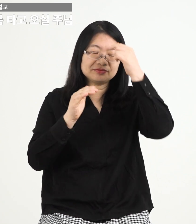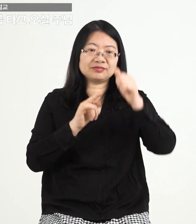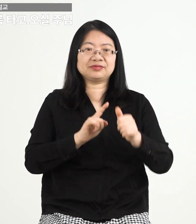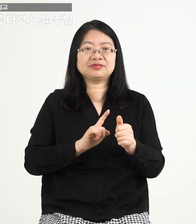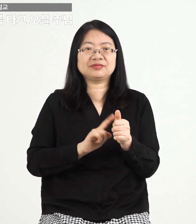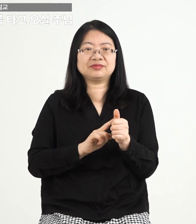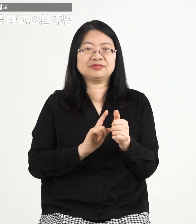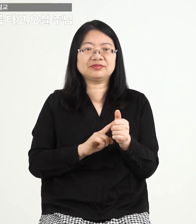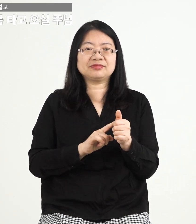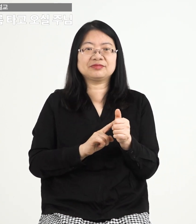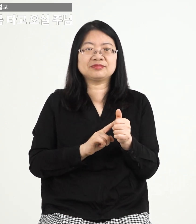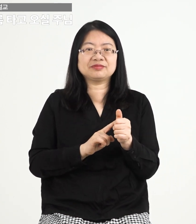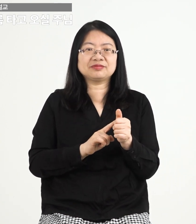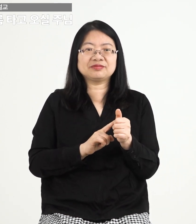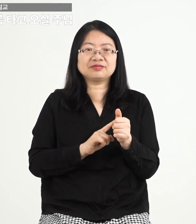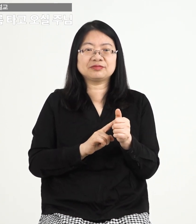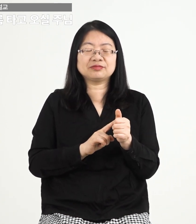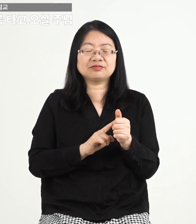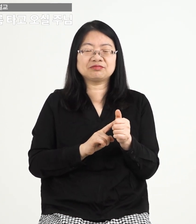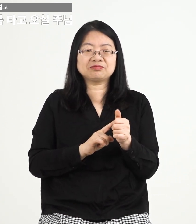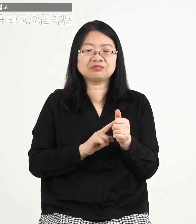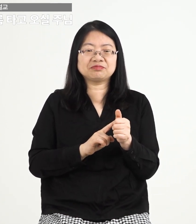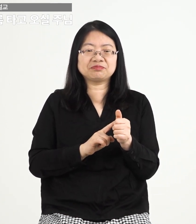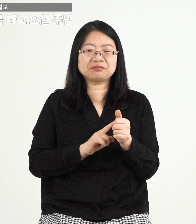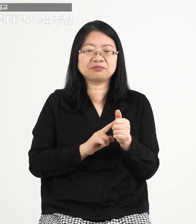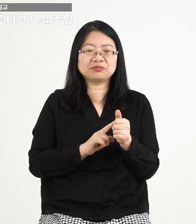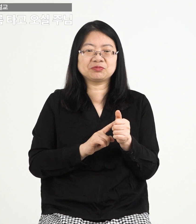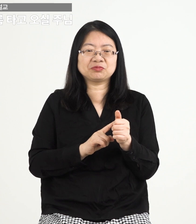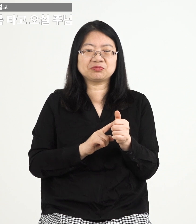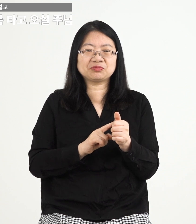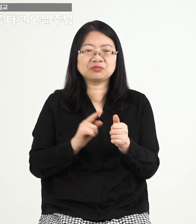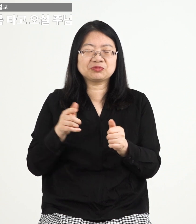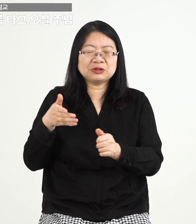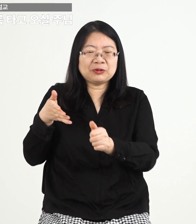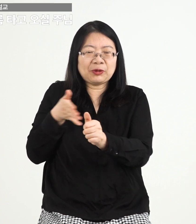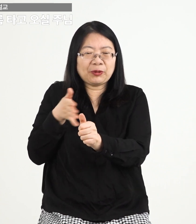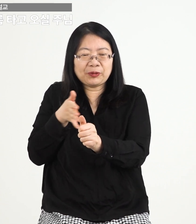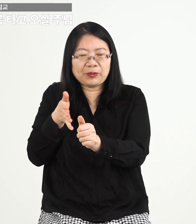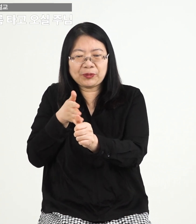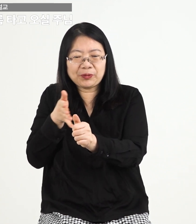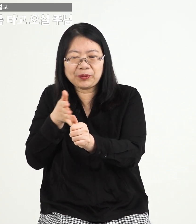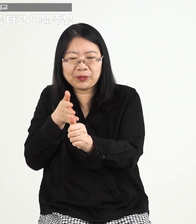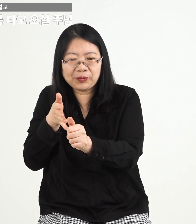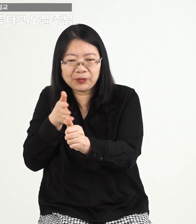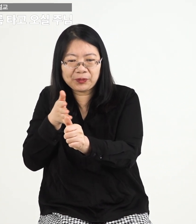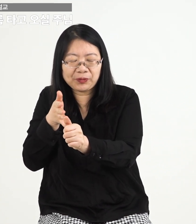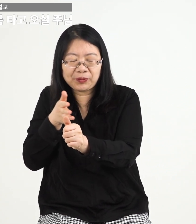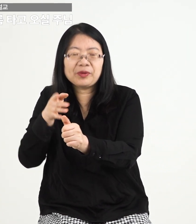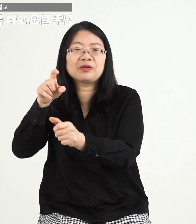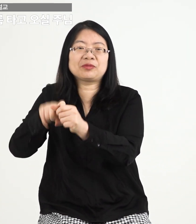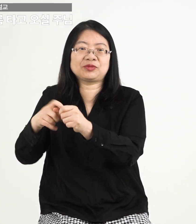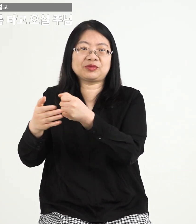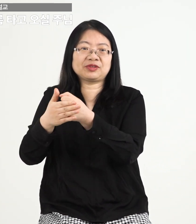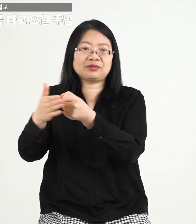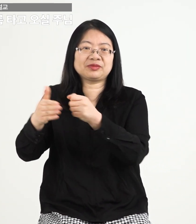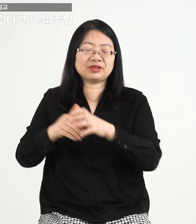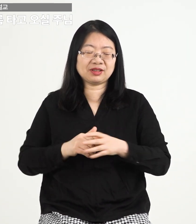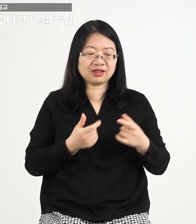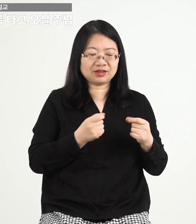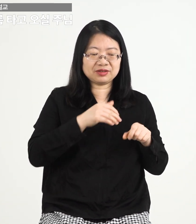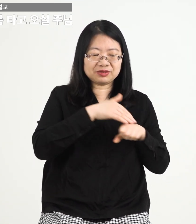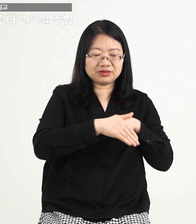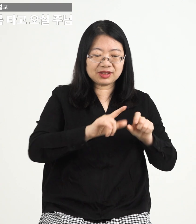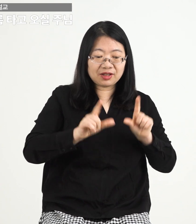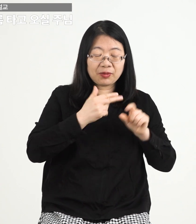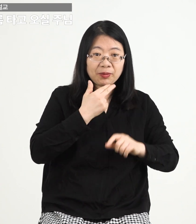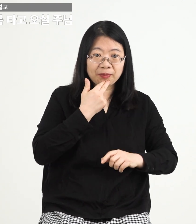성도들을 부리기에 쉽게끔 이렇게 안 살면 죽어, 심판받아, 저주받아,